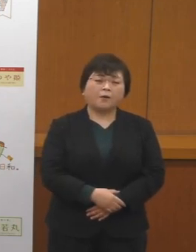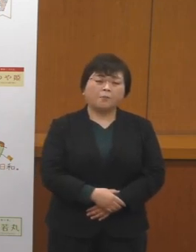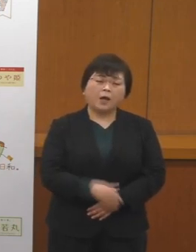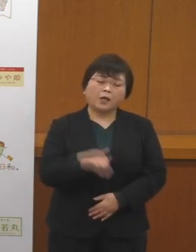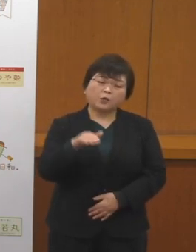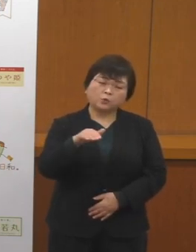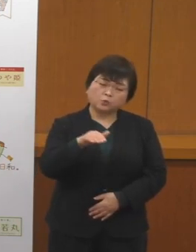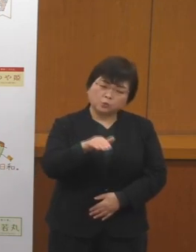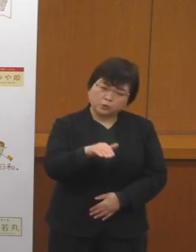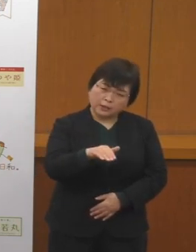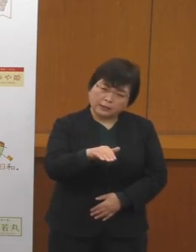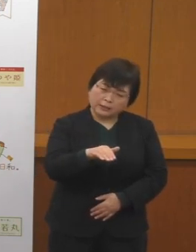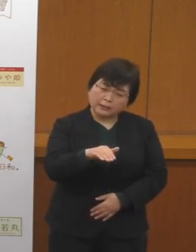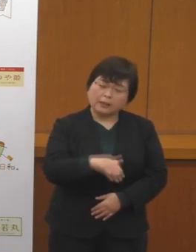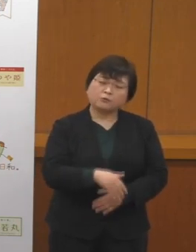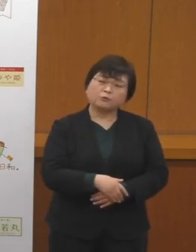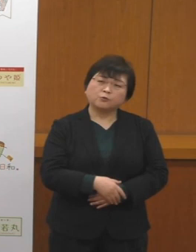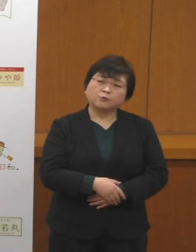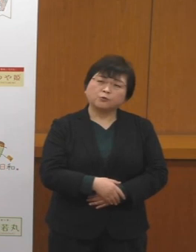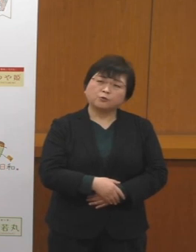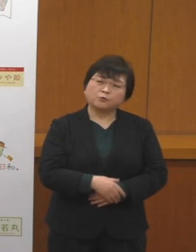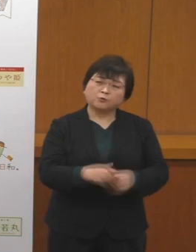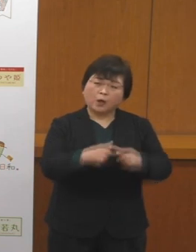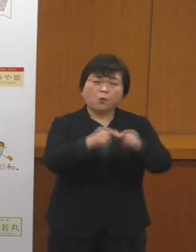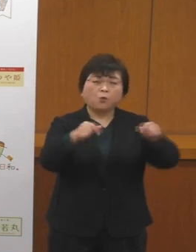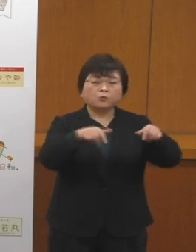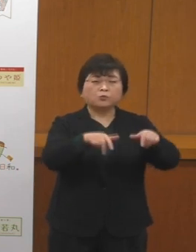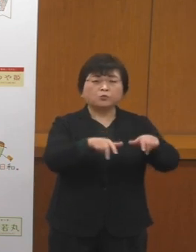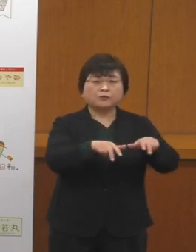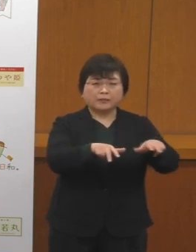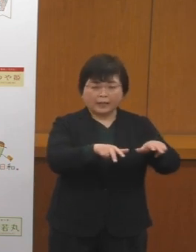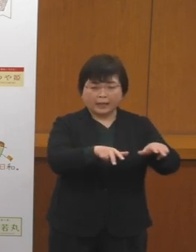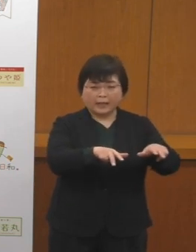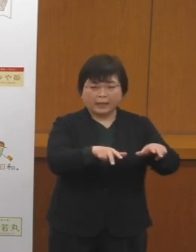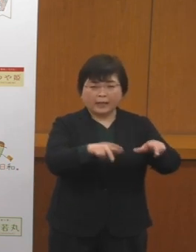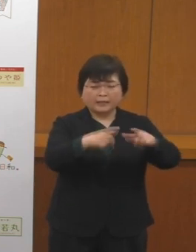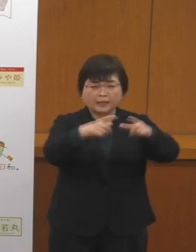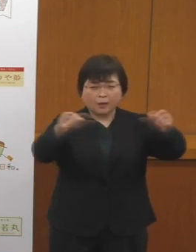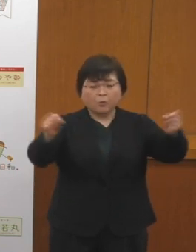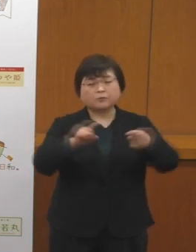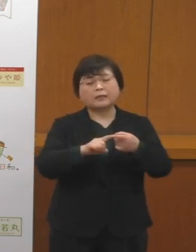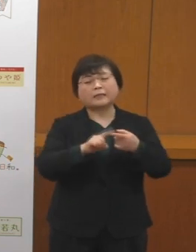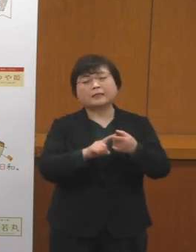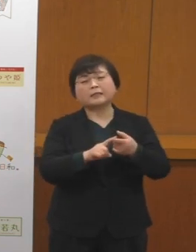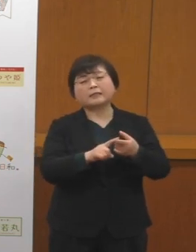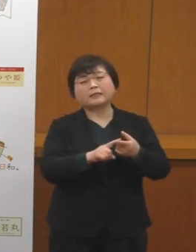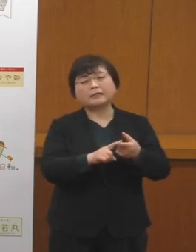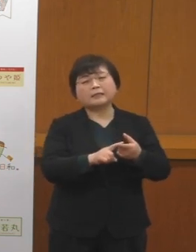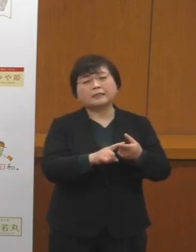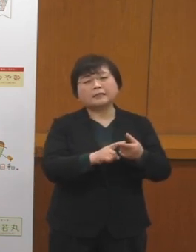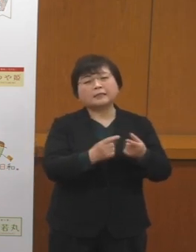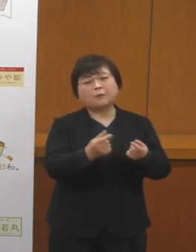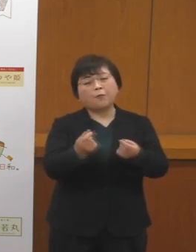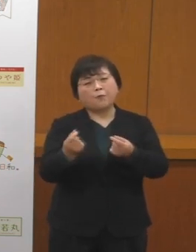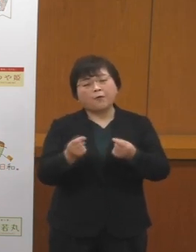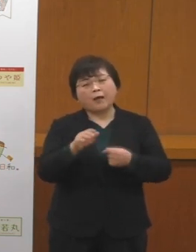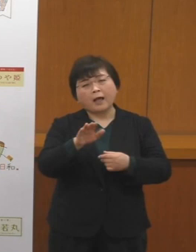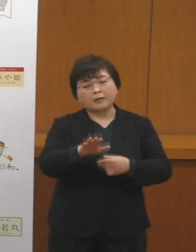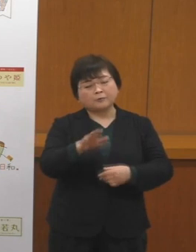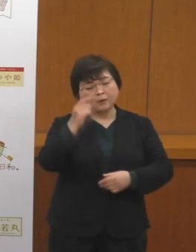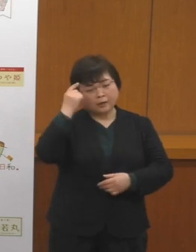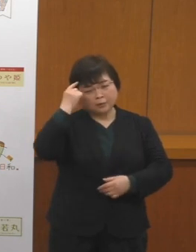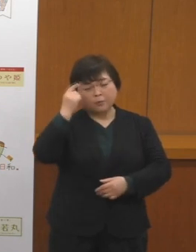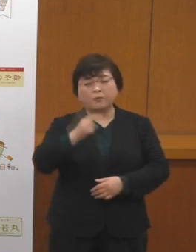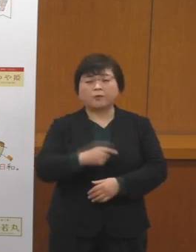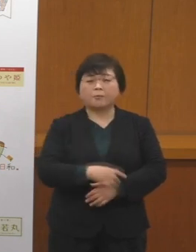低くなってきているとあるいは国政と言いますか全国的にそういうところがあるのかも